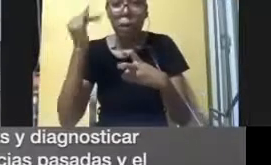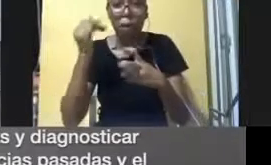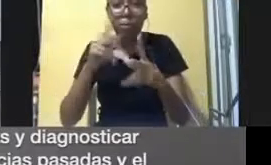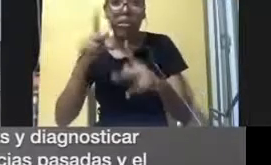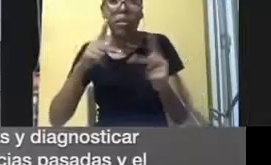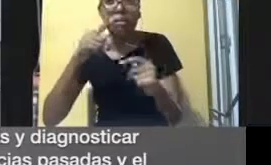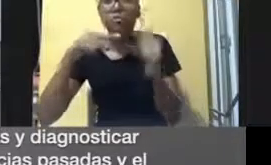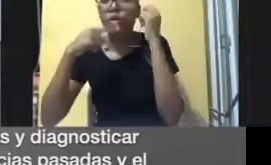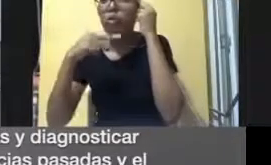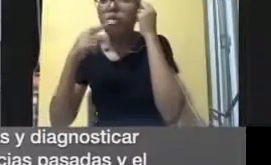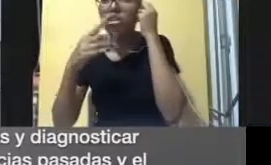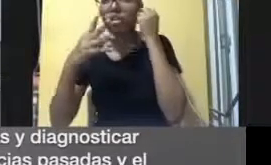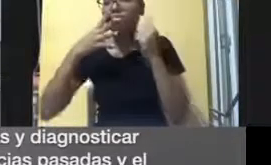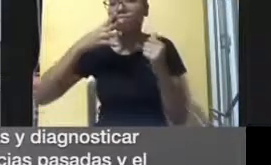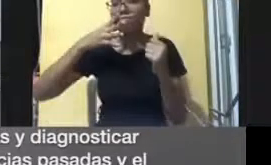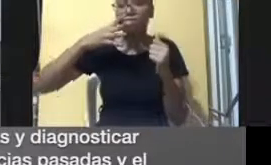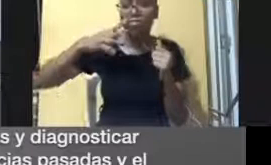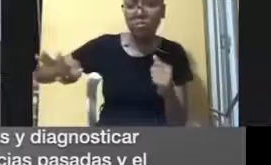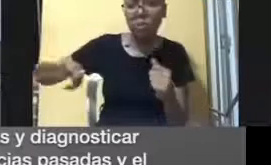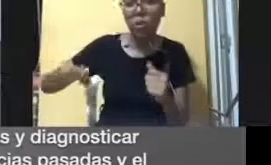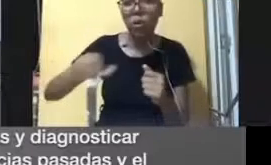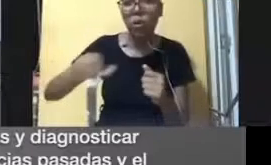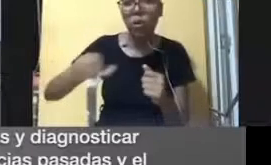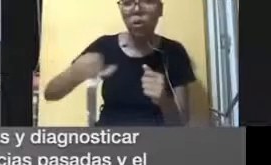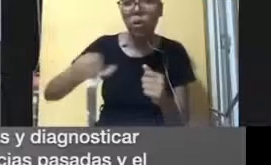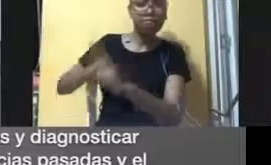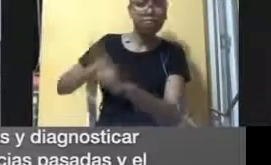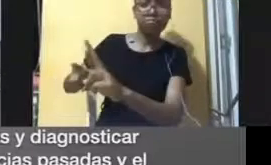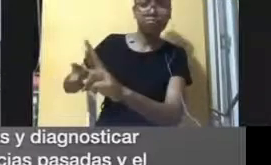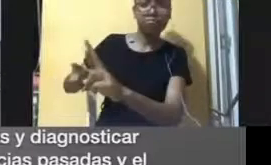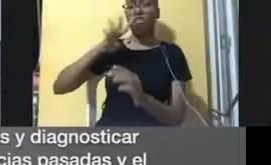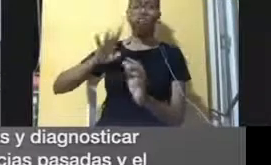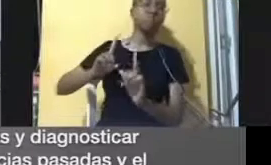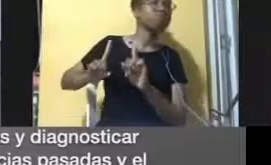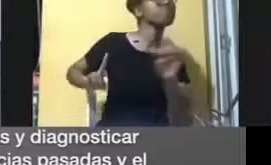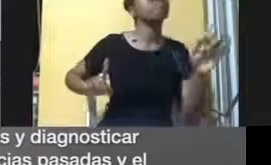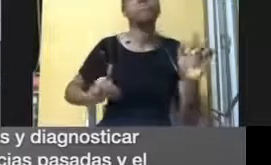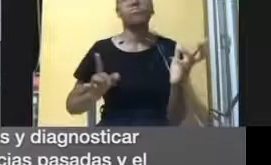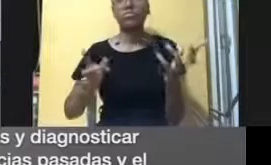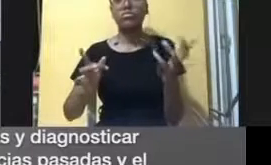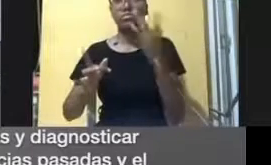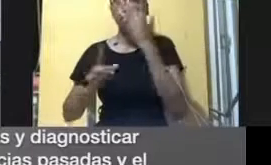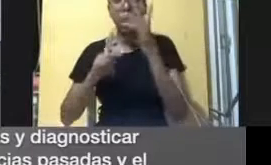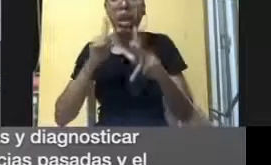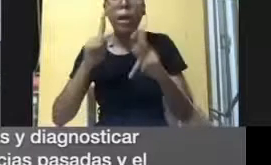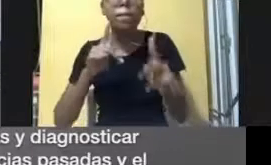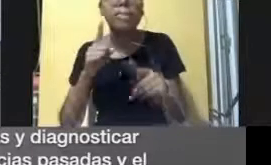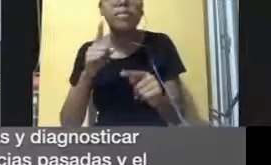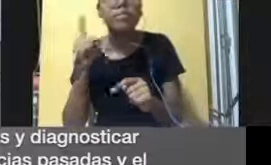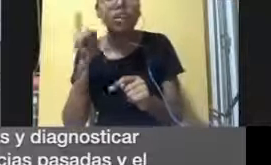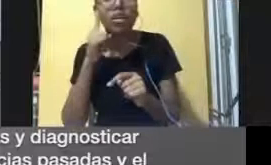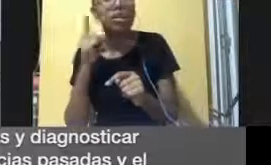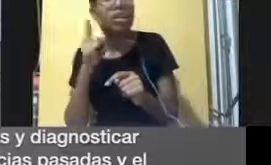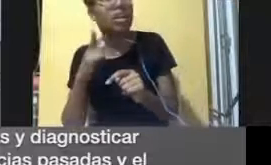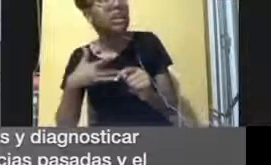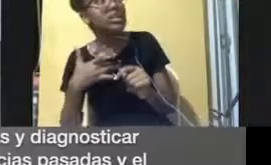persona oyente hace una cosita como no, ahora no, la persona sorda puede creer que la persona está ignorando o